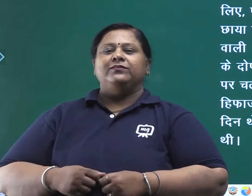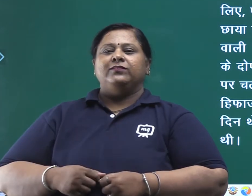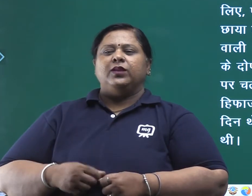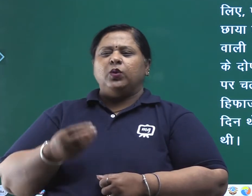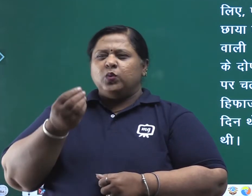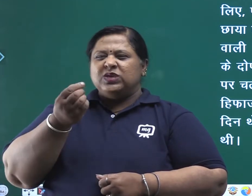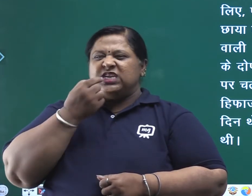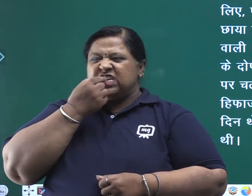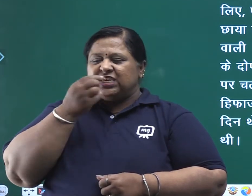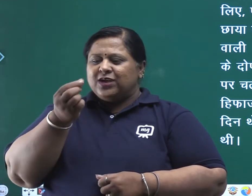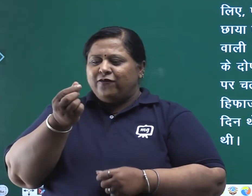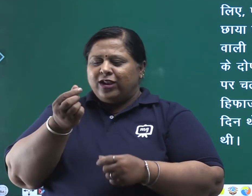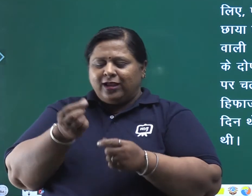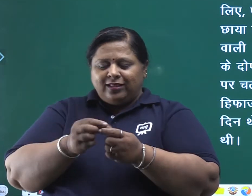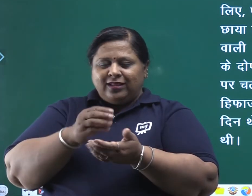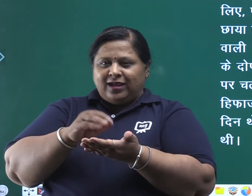कुछ चावल के दाने